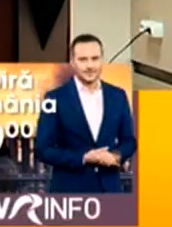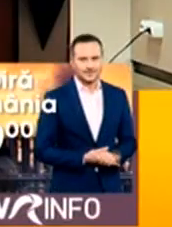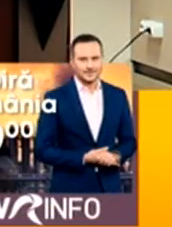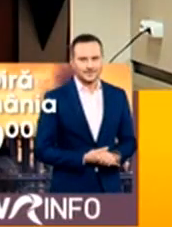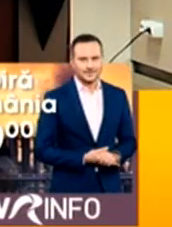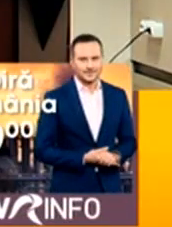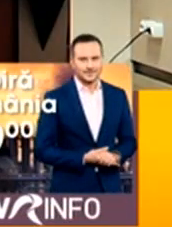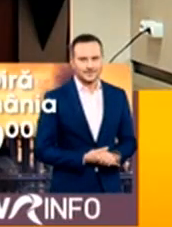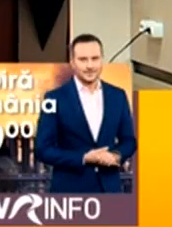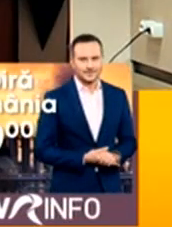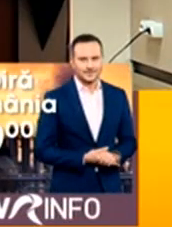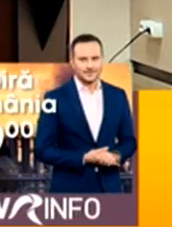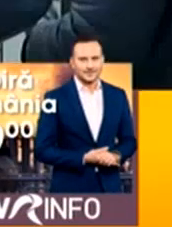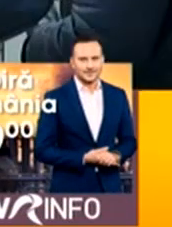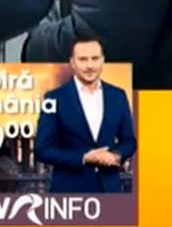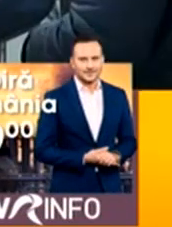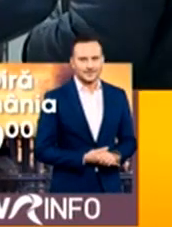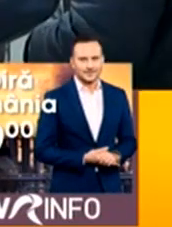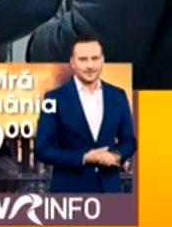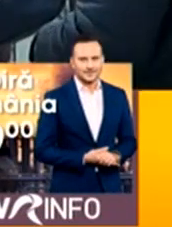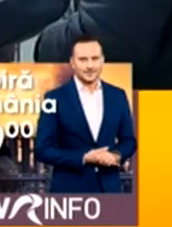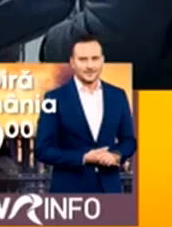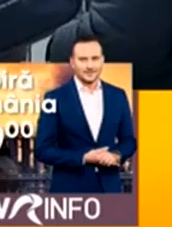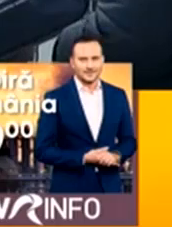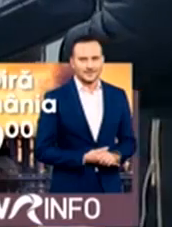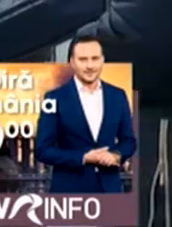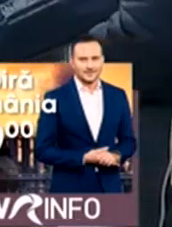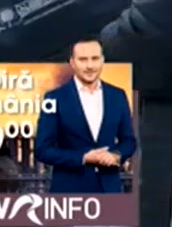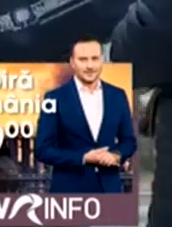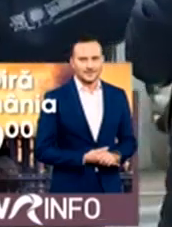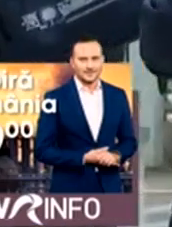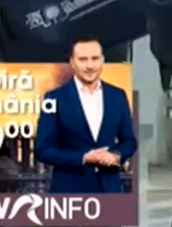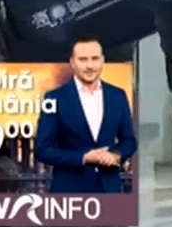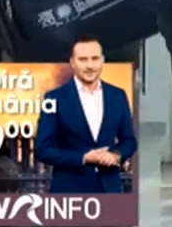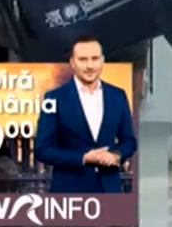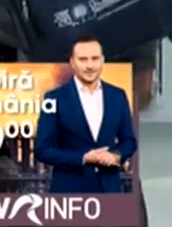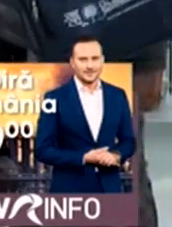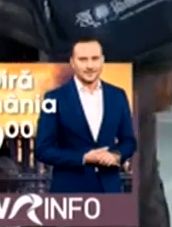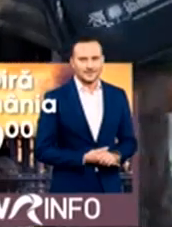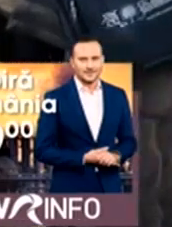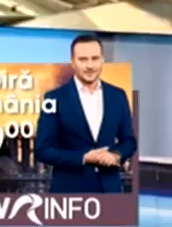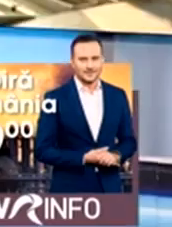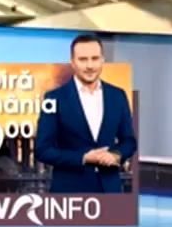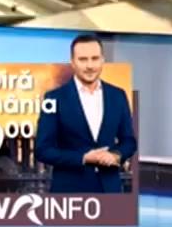CEC, scrutinul de astăzi va fi monitorizat de 1500 de observatori naționali și internaționali.